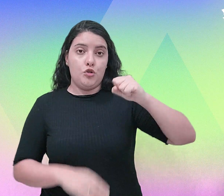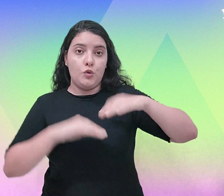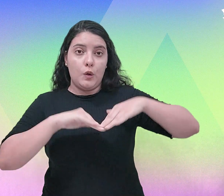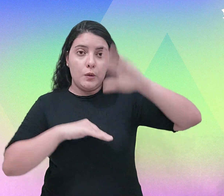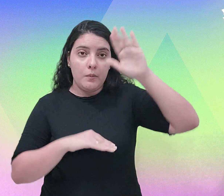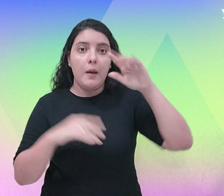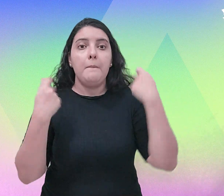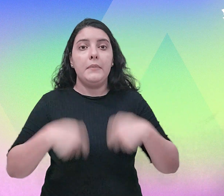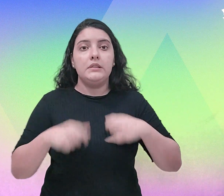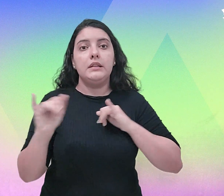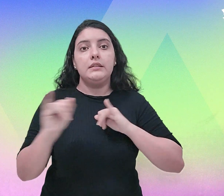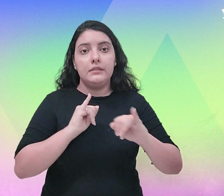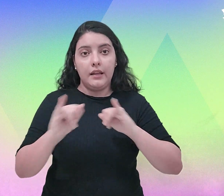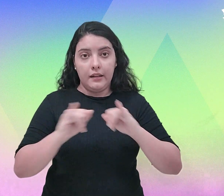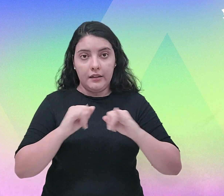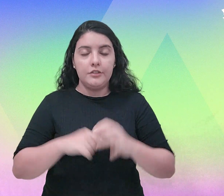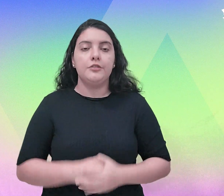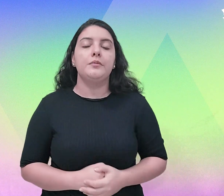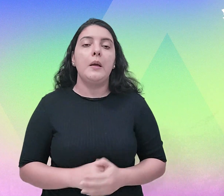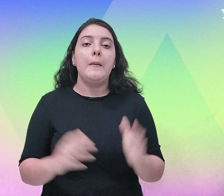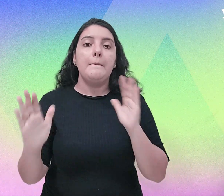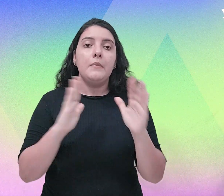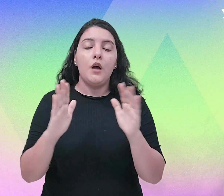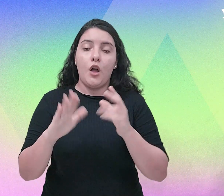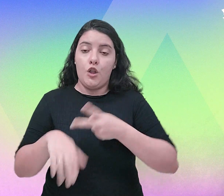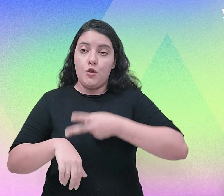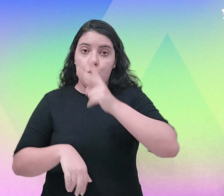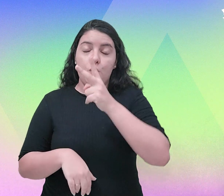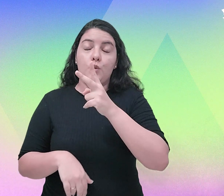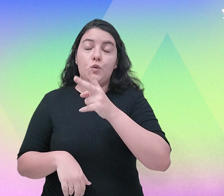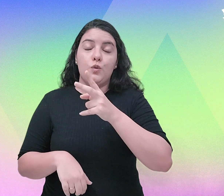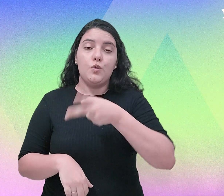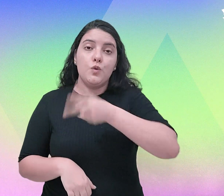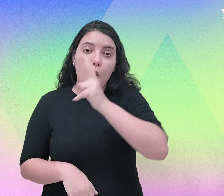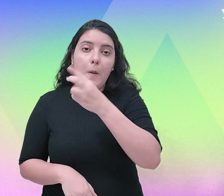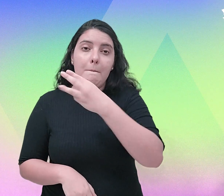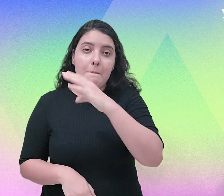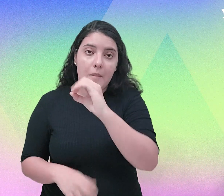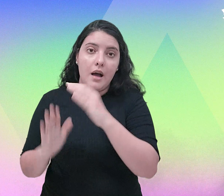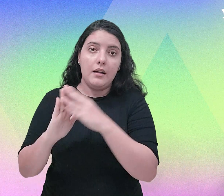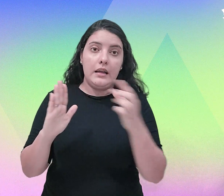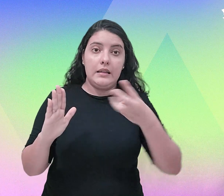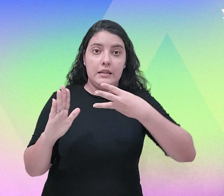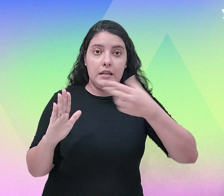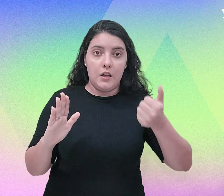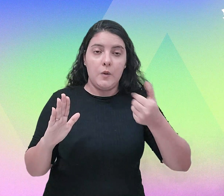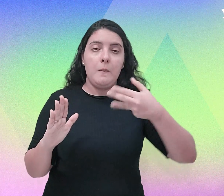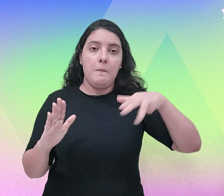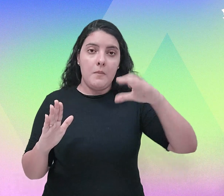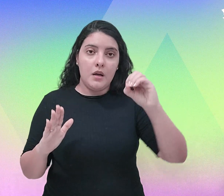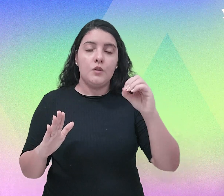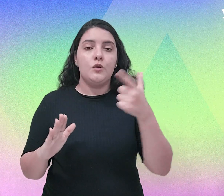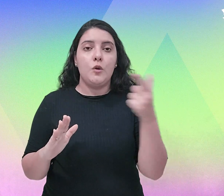e conexão com a internet período 2 de março de 2002 a 31 de março de 2022